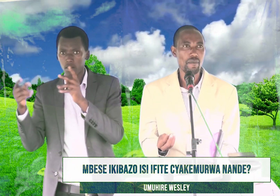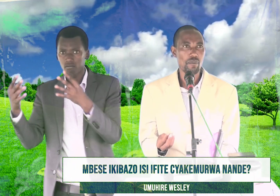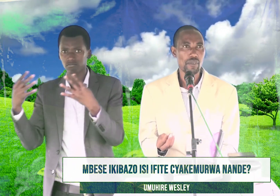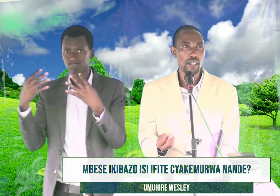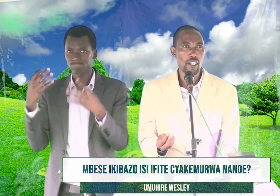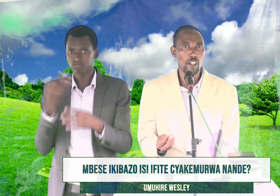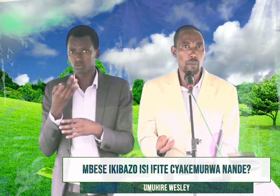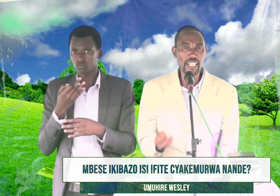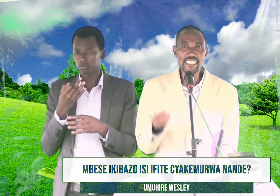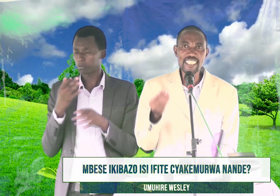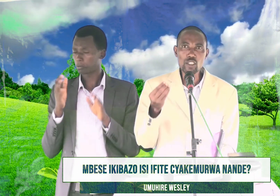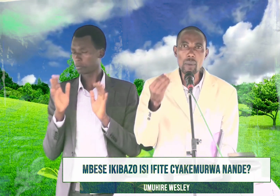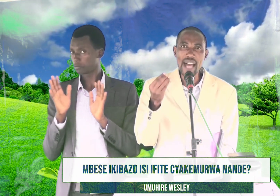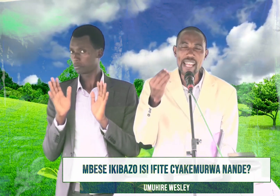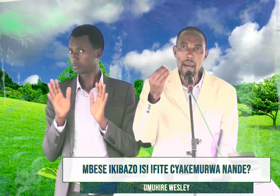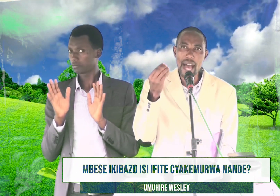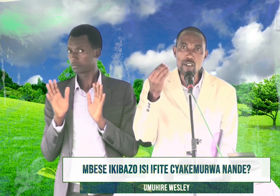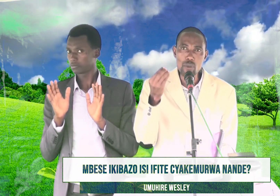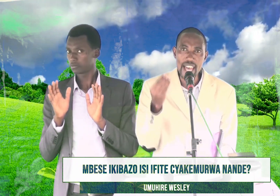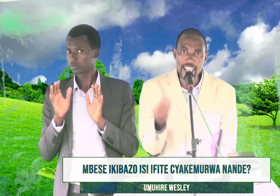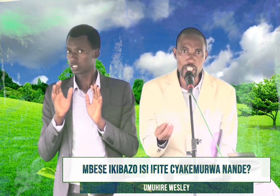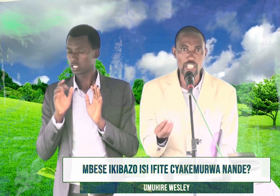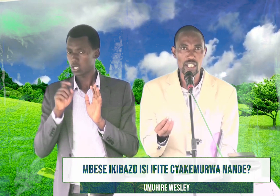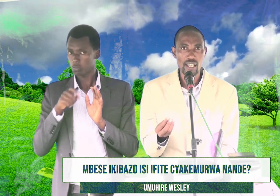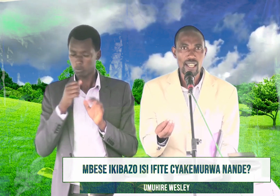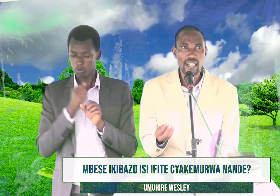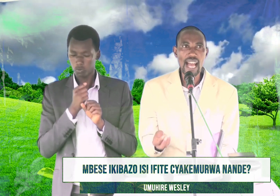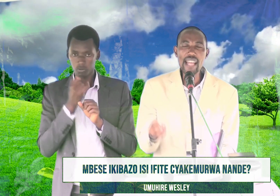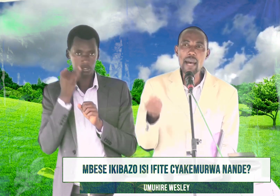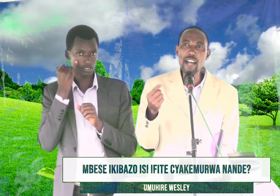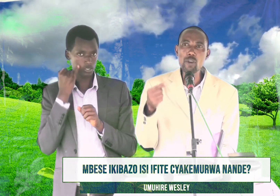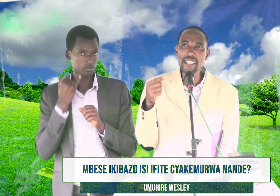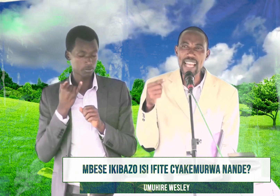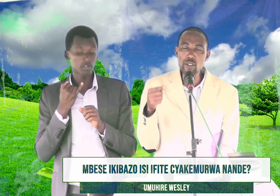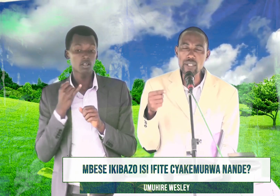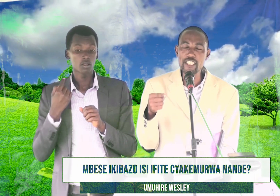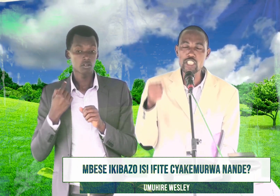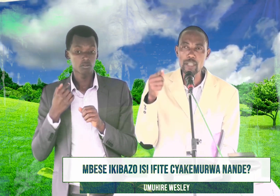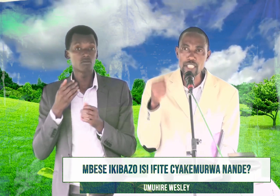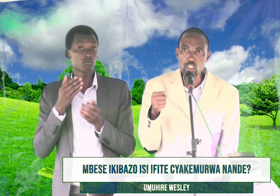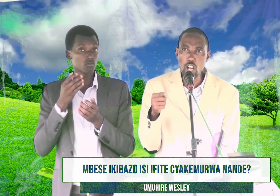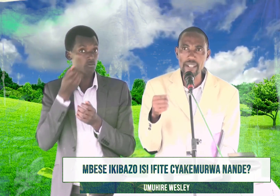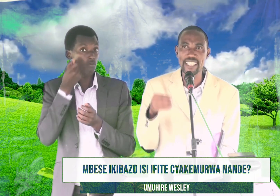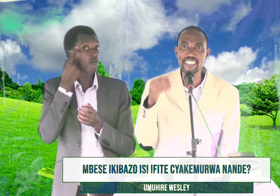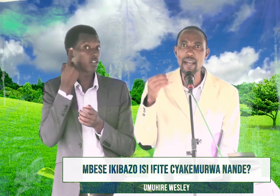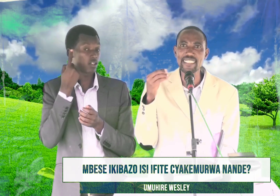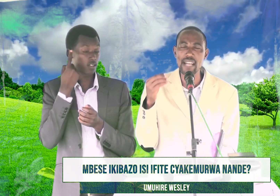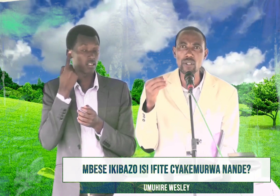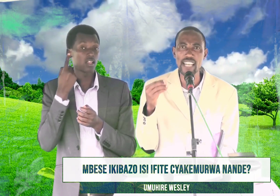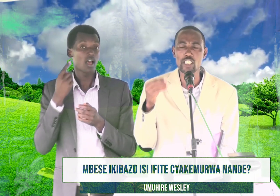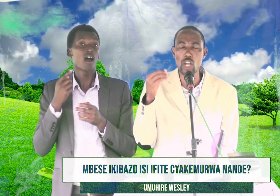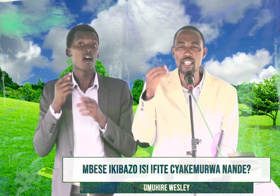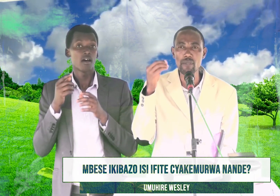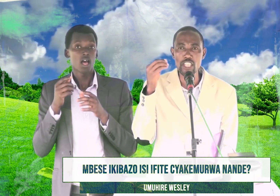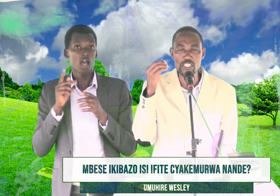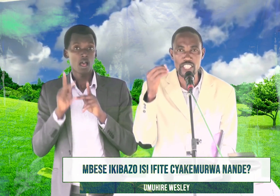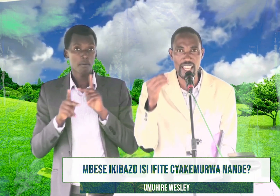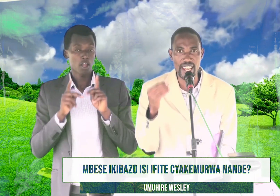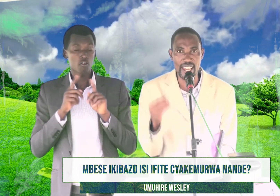Birumvikana, mu isi tubana n'abantu benshi, kandi abantu batandukanije imico ndetse